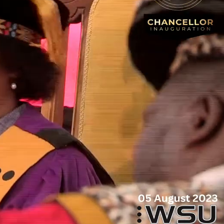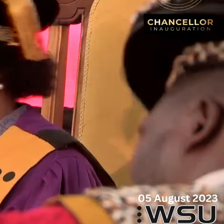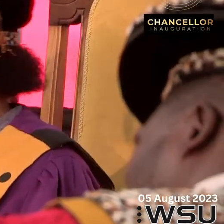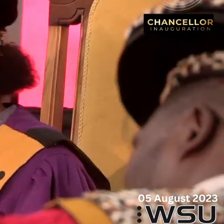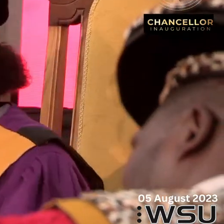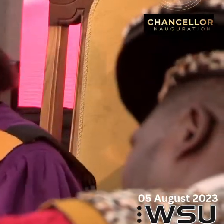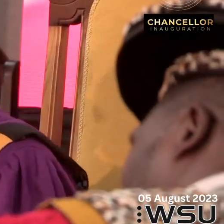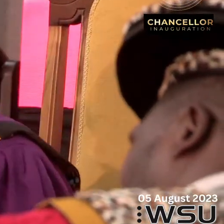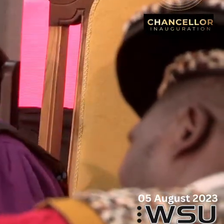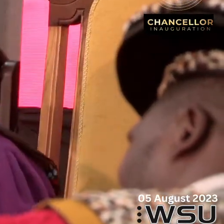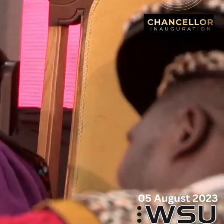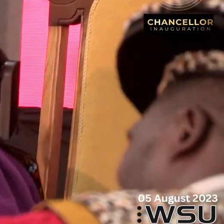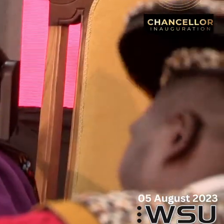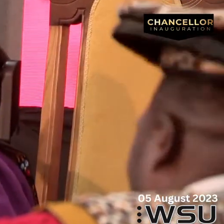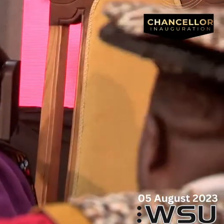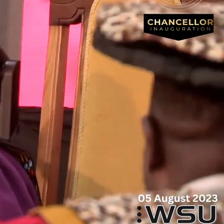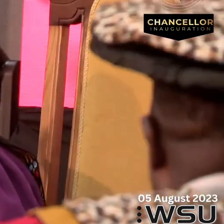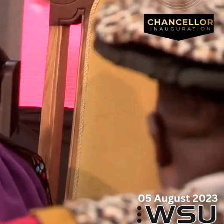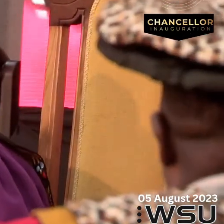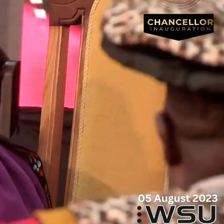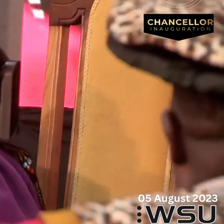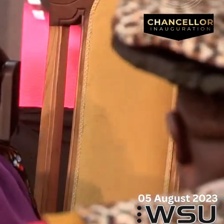yi-CA.